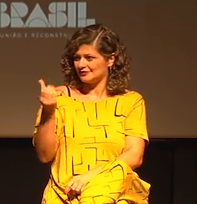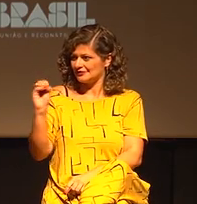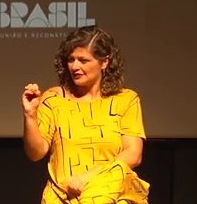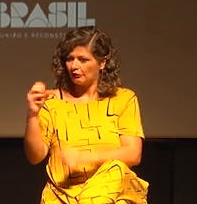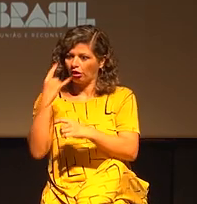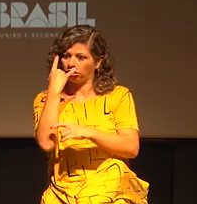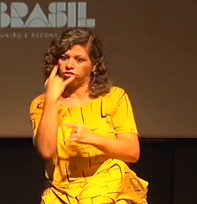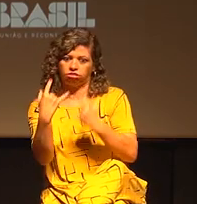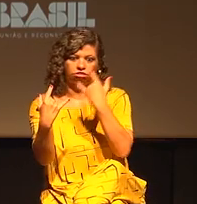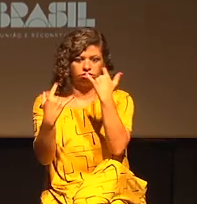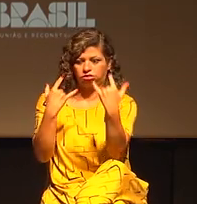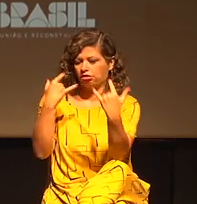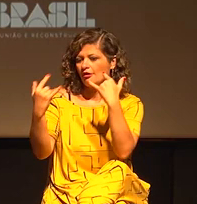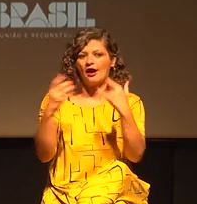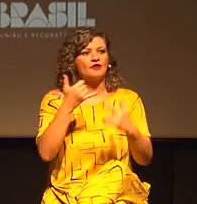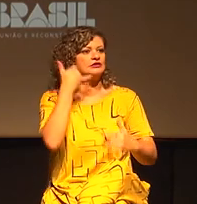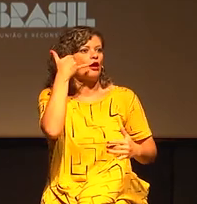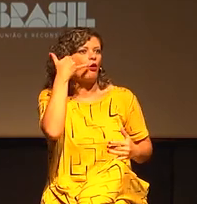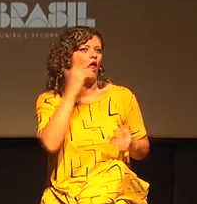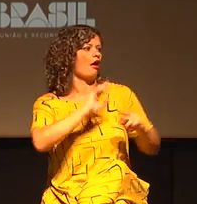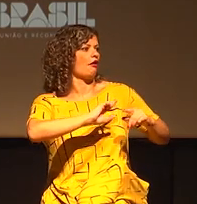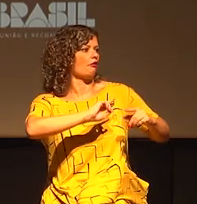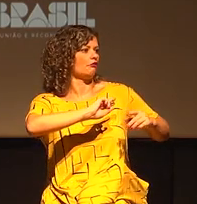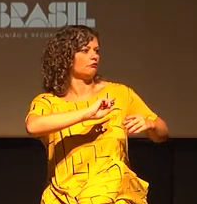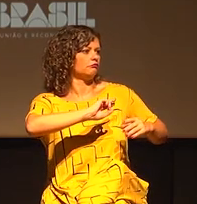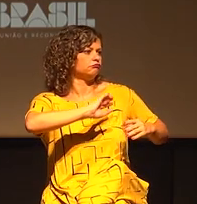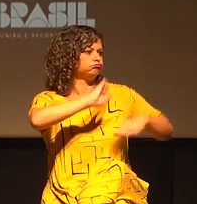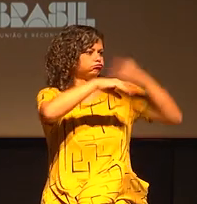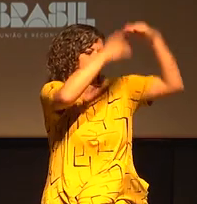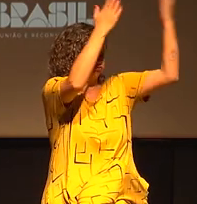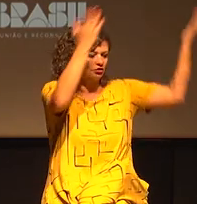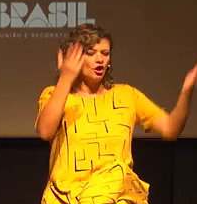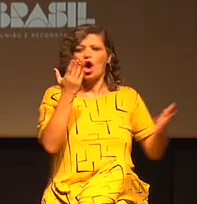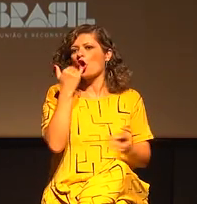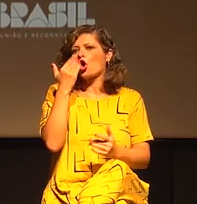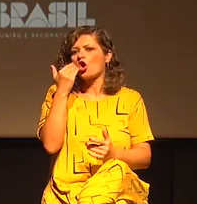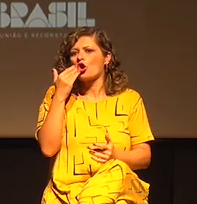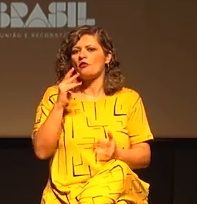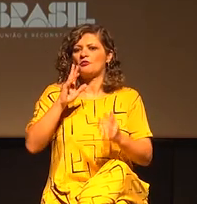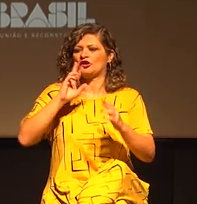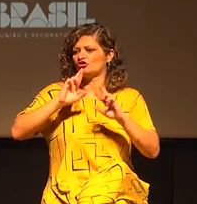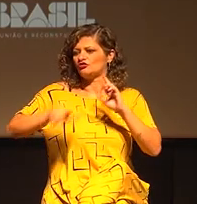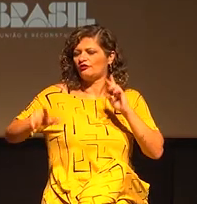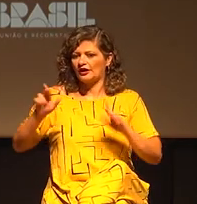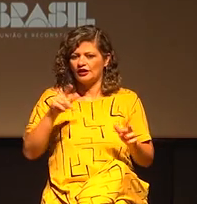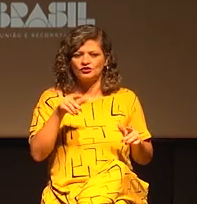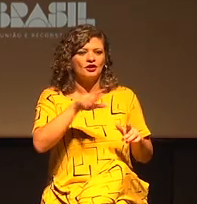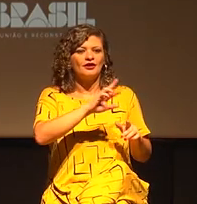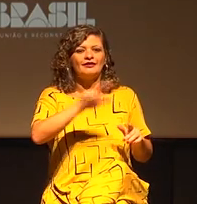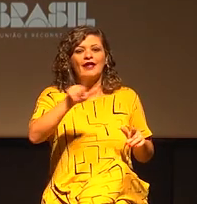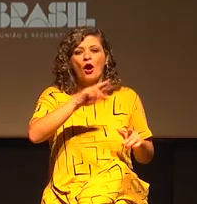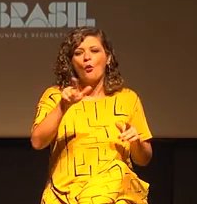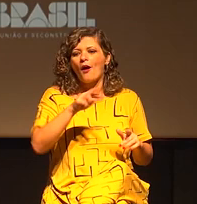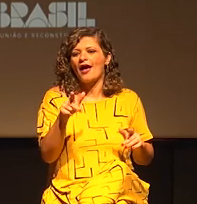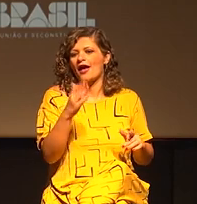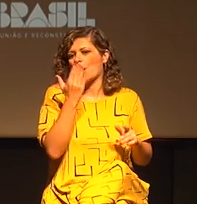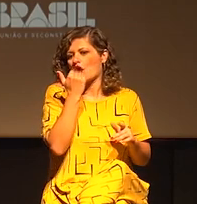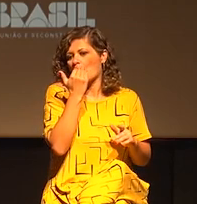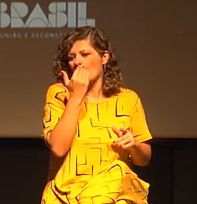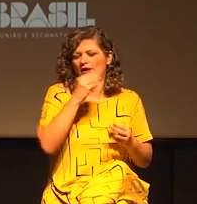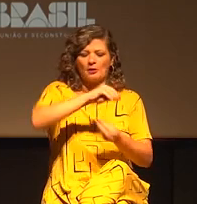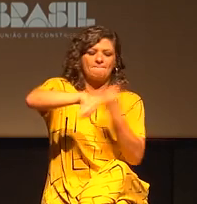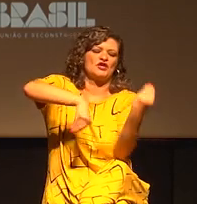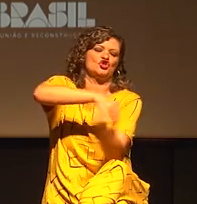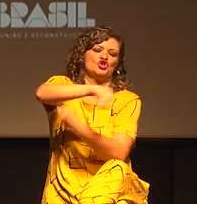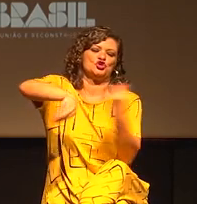mercadorias E aí é sempre um celular melhor uma comida nova que aparece diferente que não é mais comida que é um composto alimentar que é uma